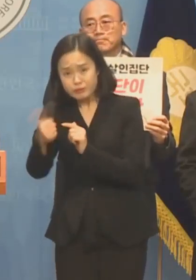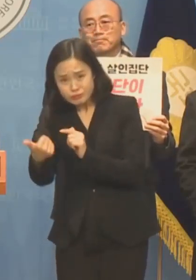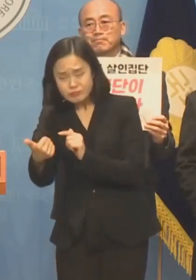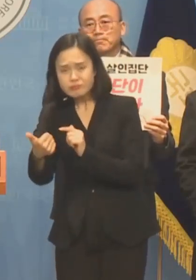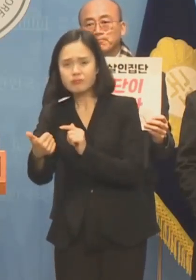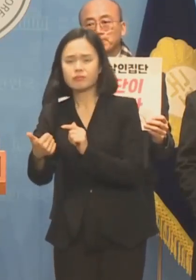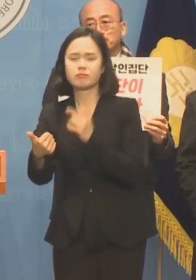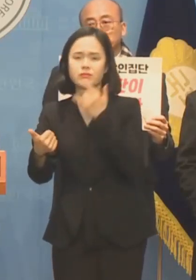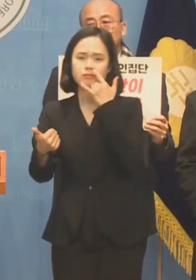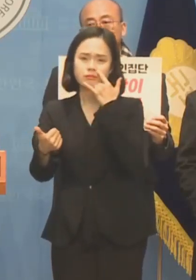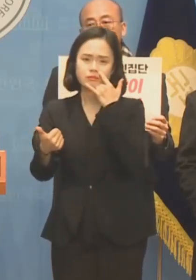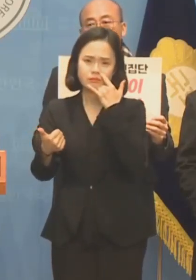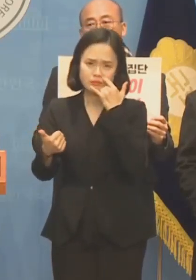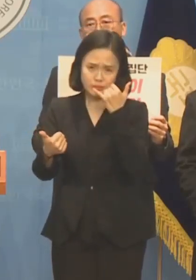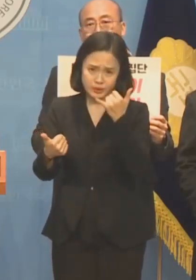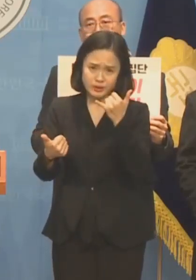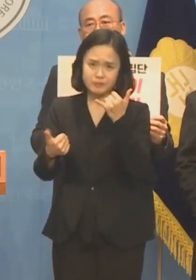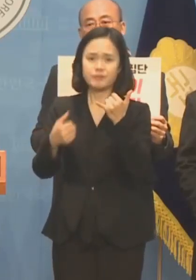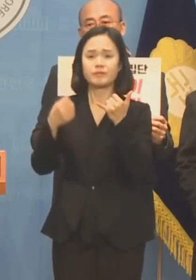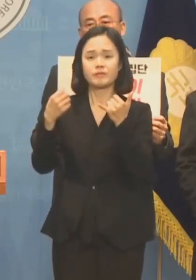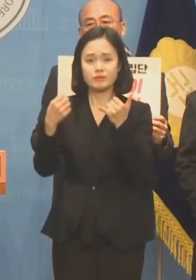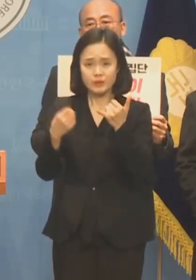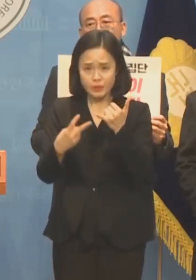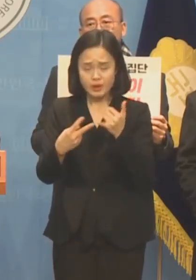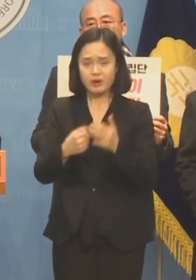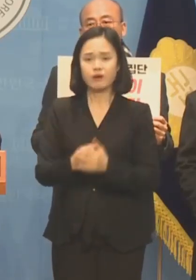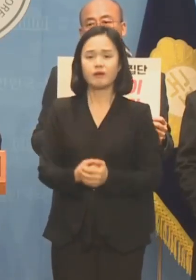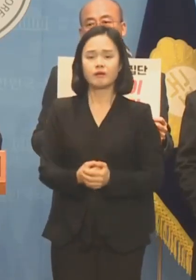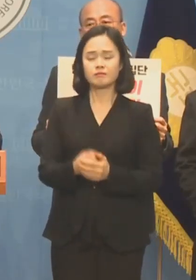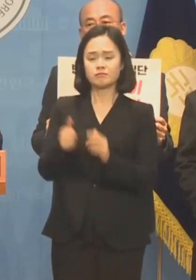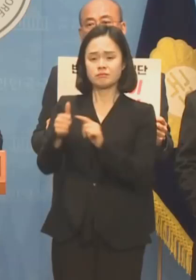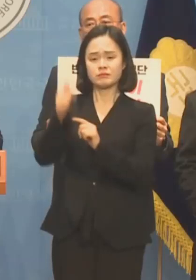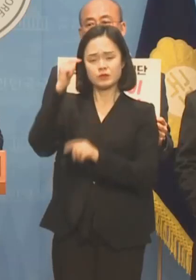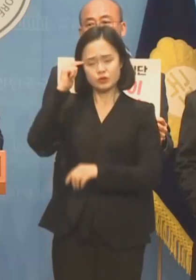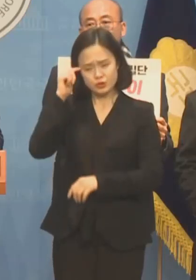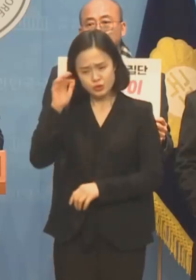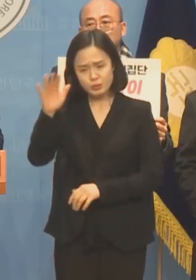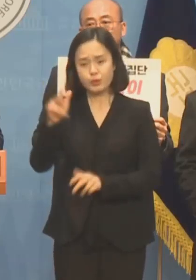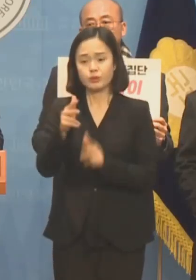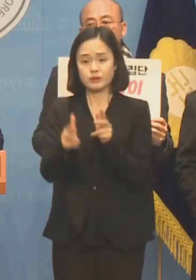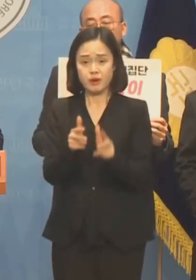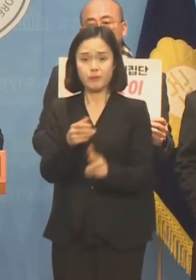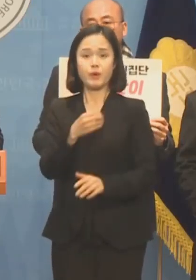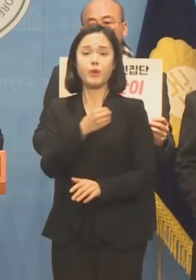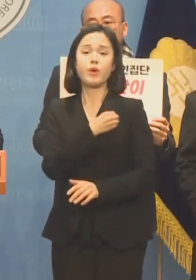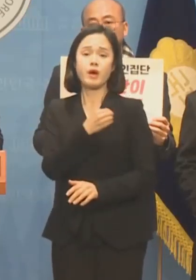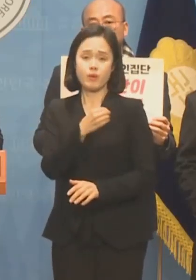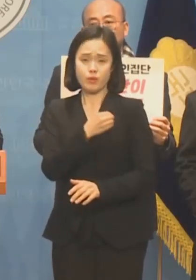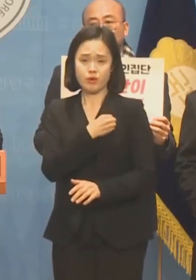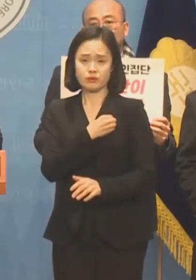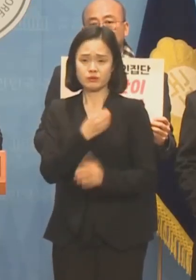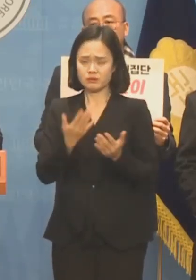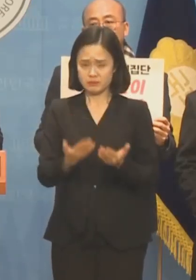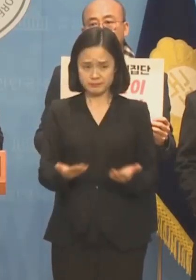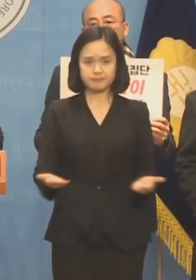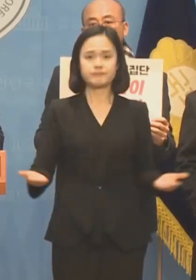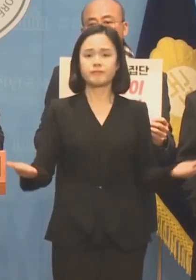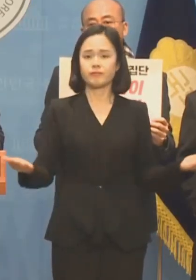강경대열사 추모사업회와 함께하고 있는 위원장과 회원들이 오늘 여러분 앞에 섰습니다.